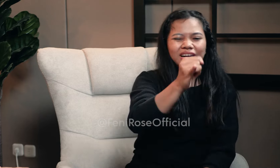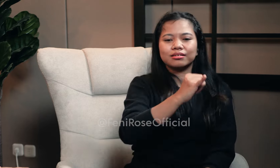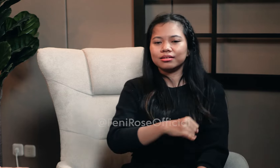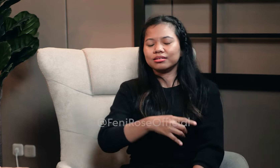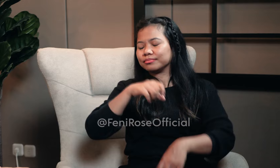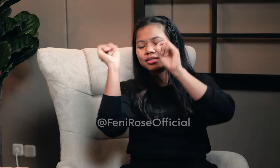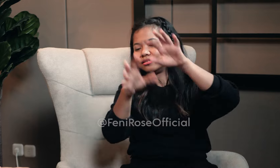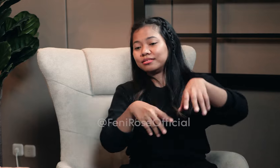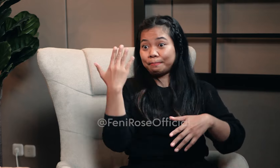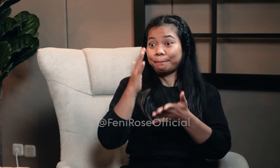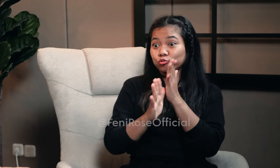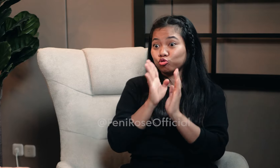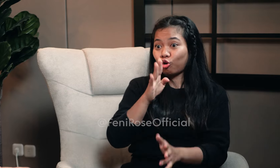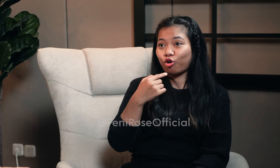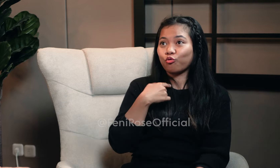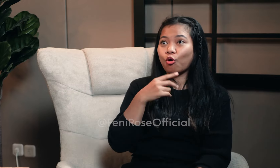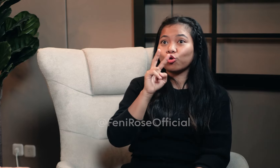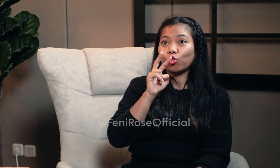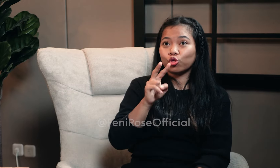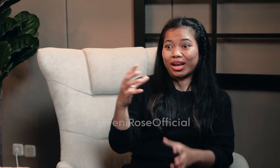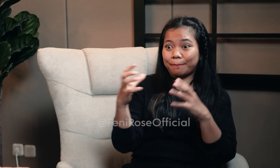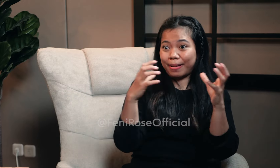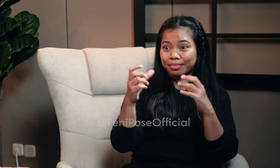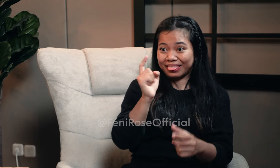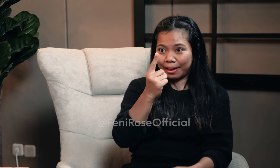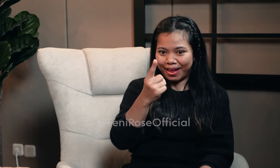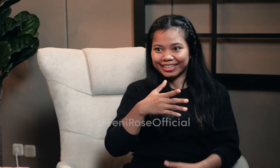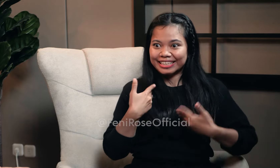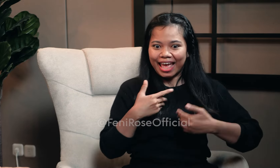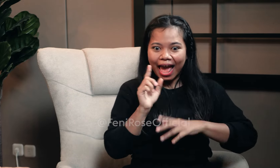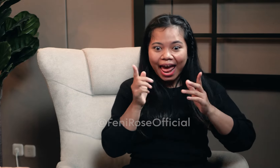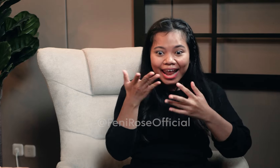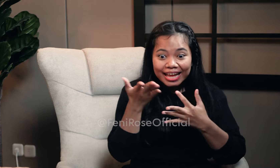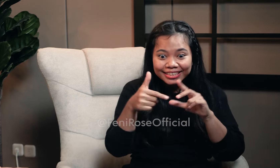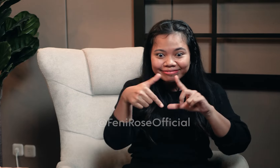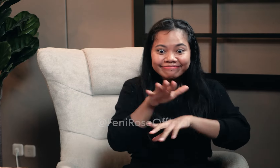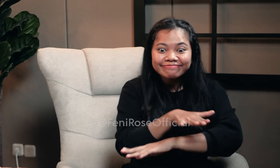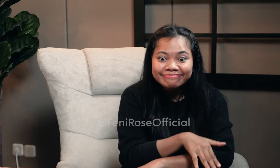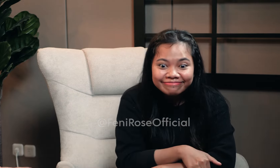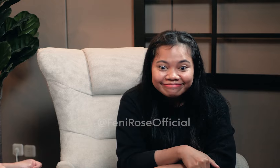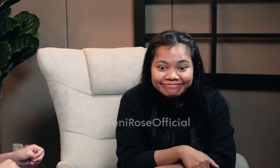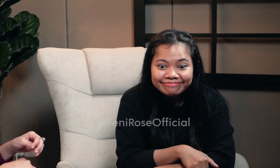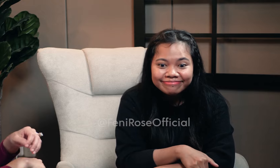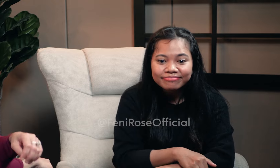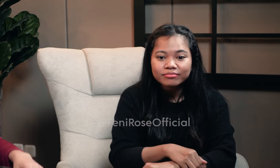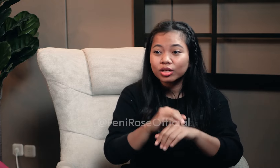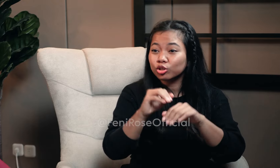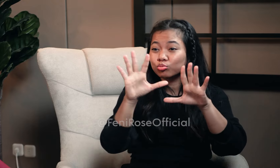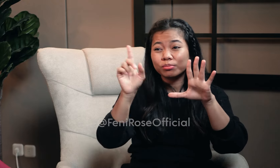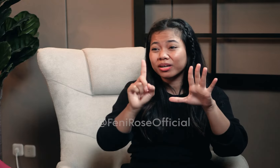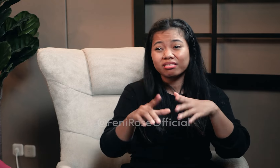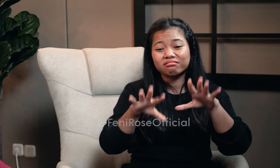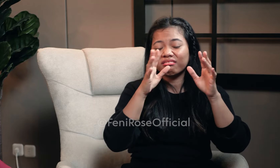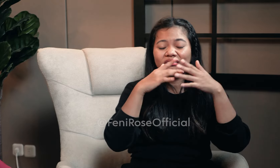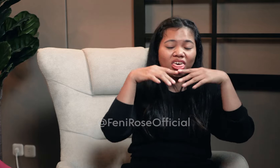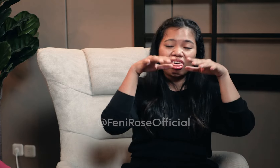bukan sih Pak Ganjar bukan sih saya kayakuh jujurat pertama saya senang ada akses jurubahasa isyarat he 10